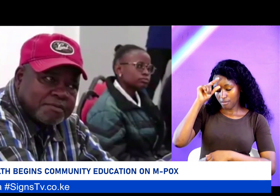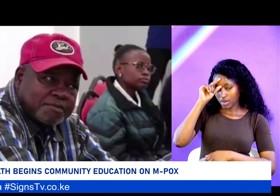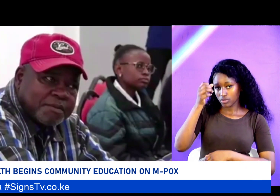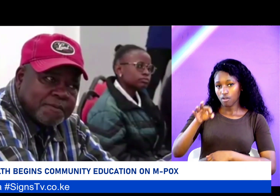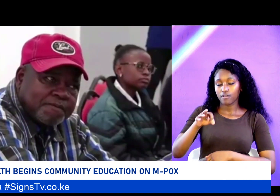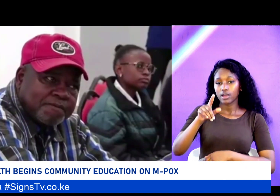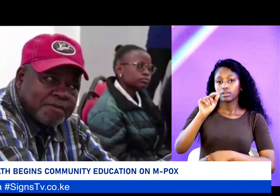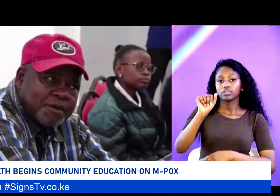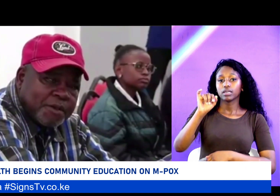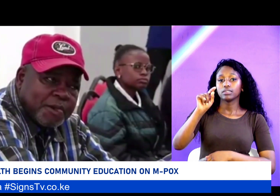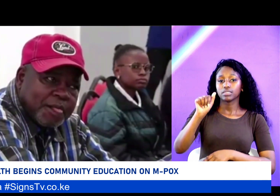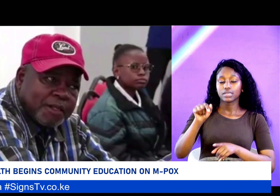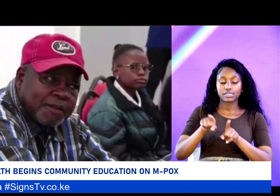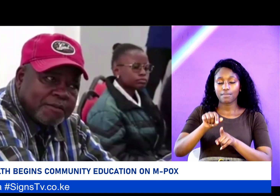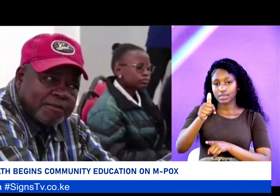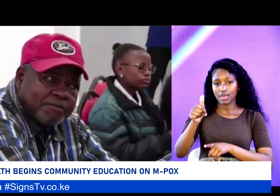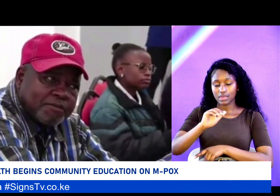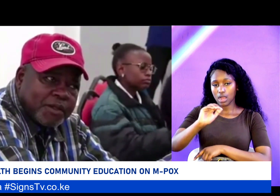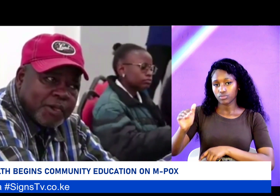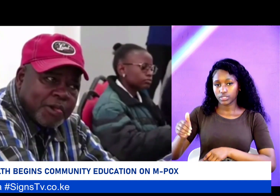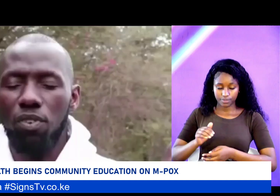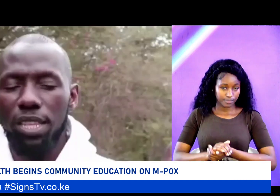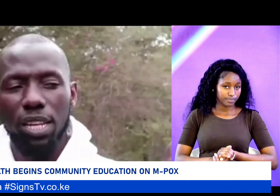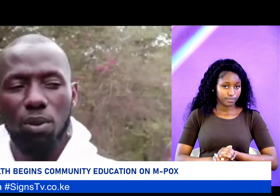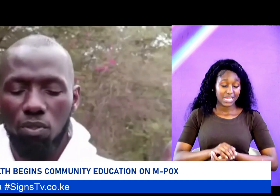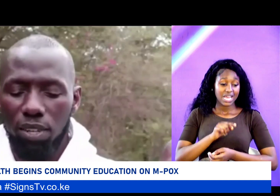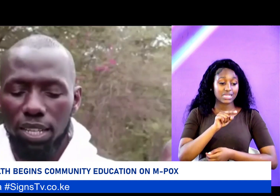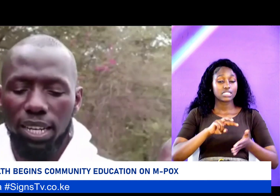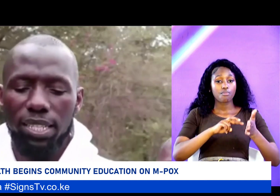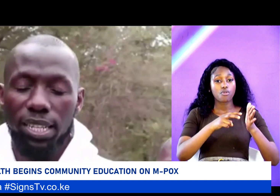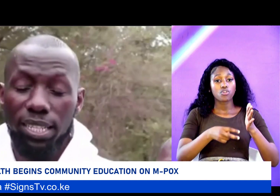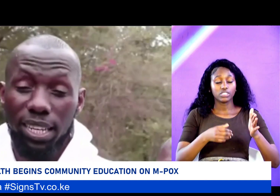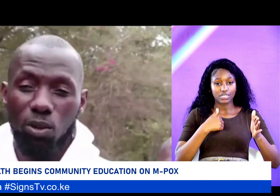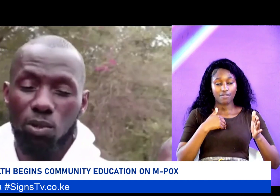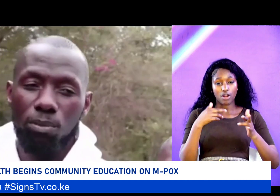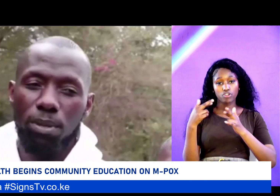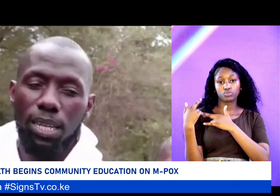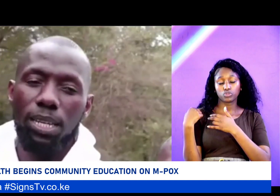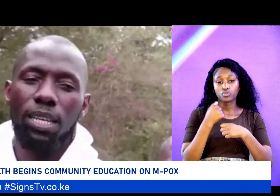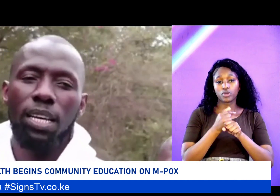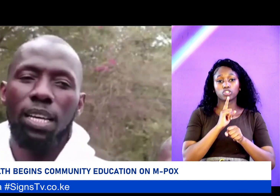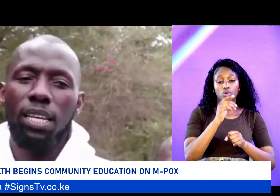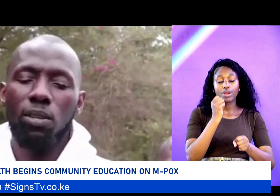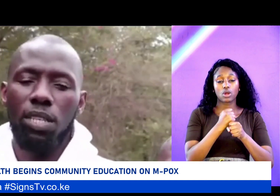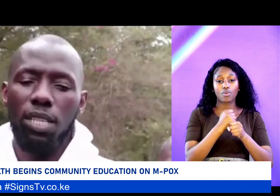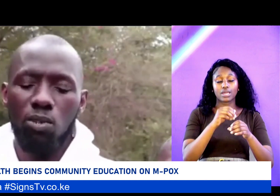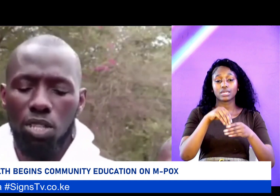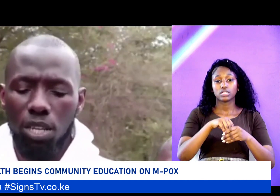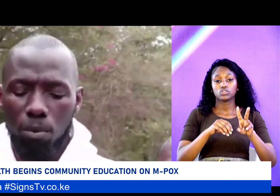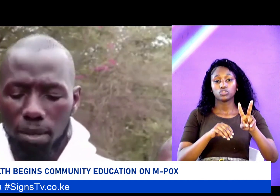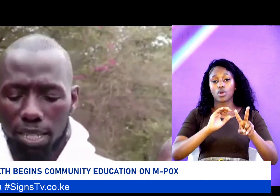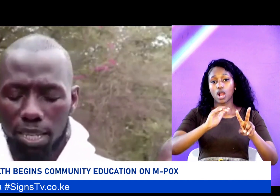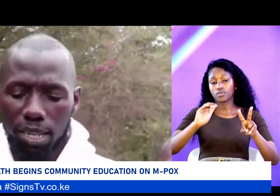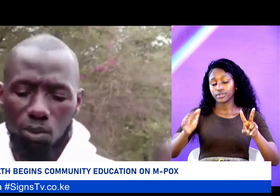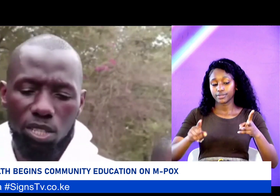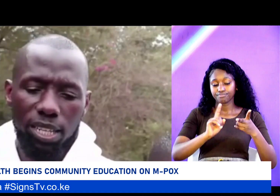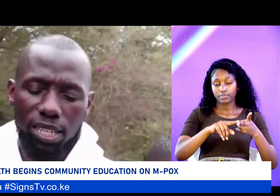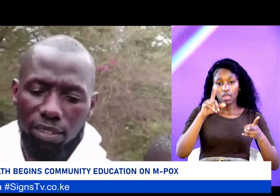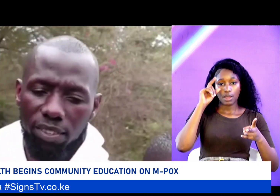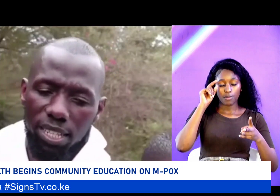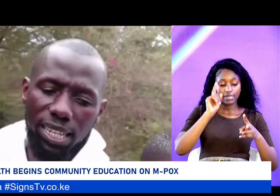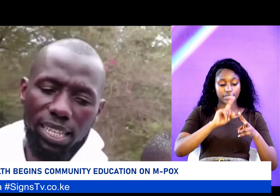county government of Taita na kaunti zingine. Kama mradi tulikuwa na ufadhili wa kufanya kazi katika kaunti mbili. Hiyo ni